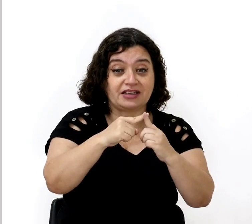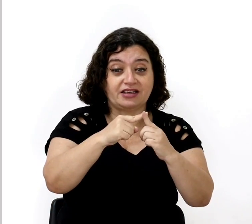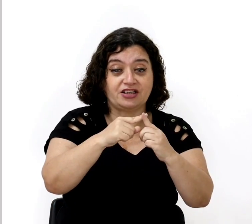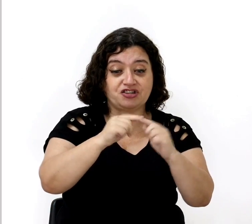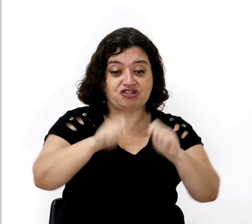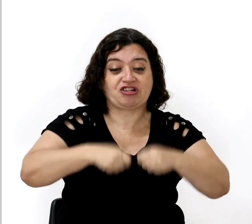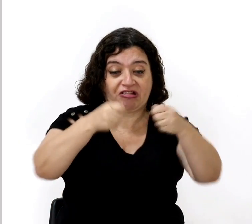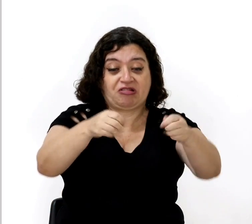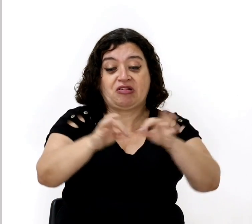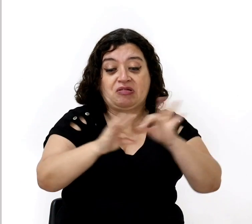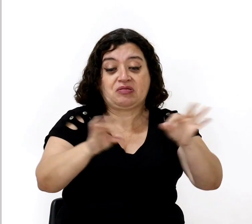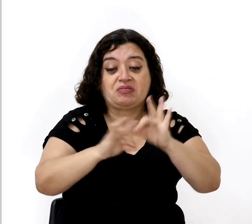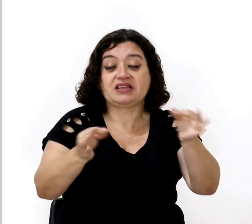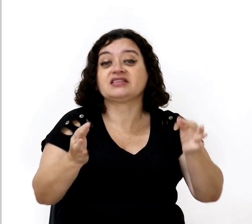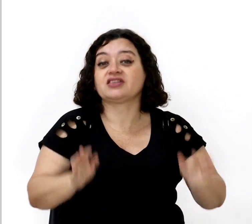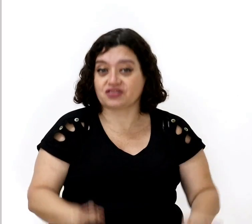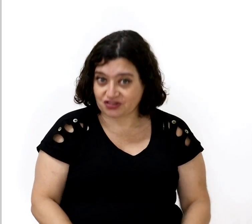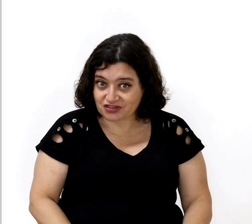alguma coisa.